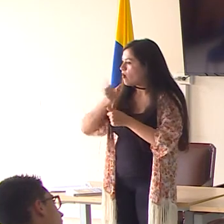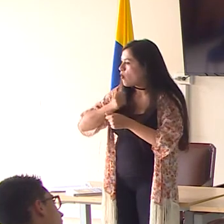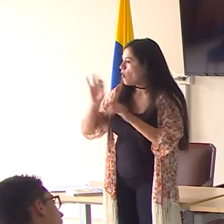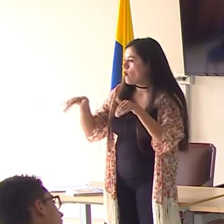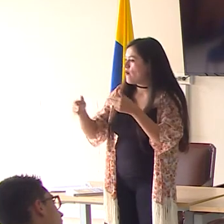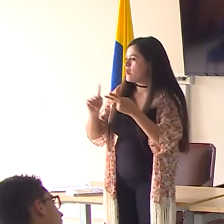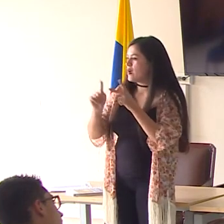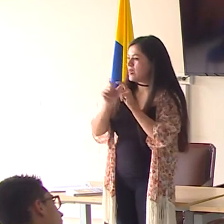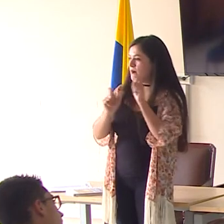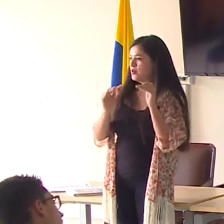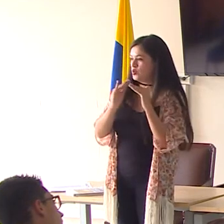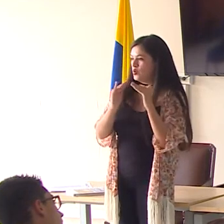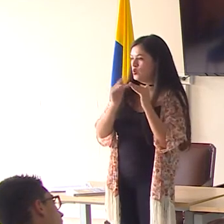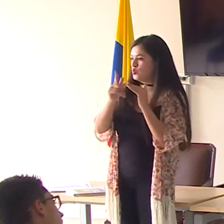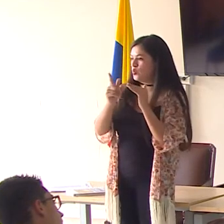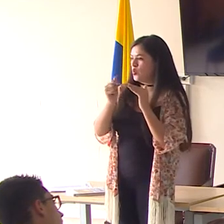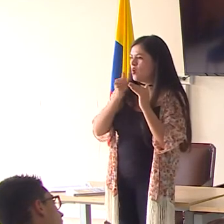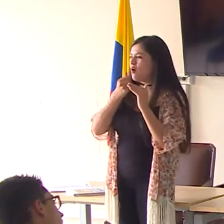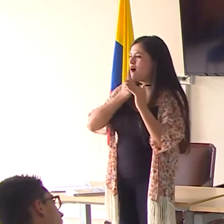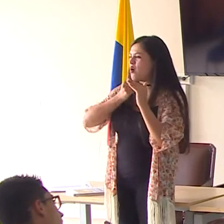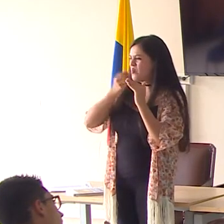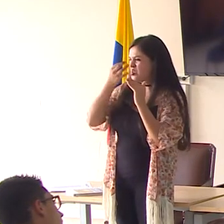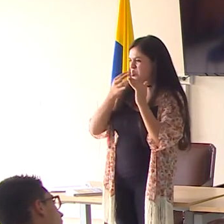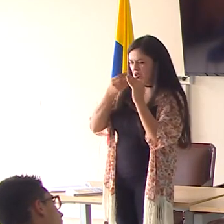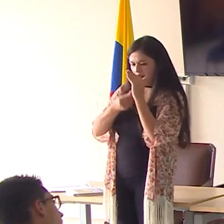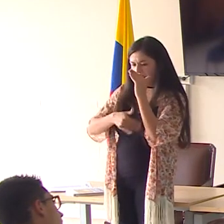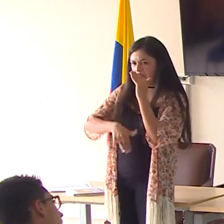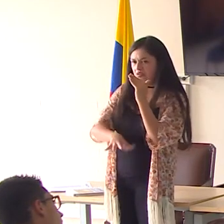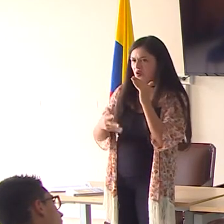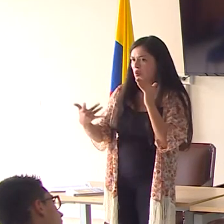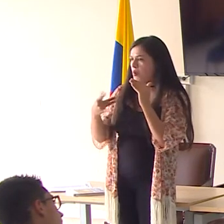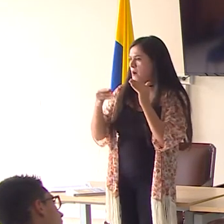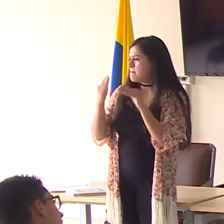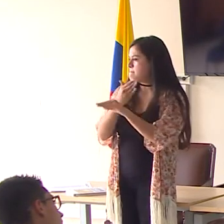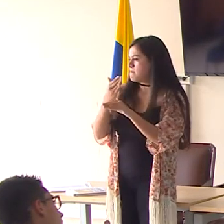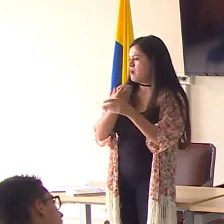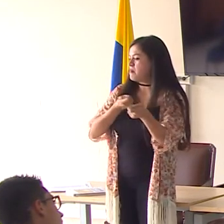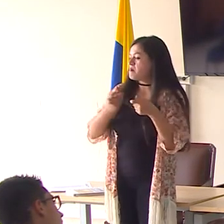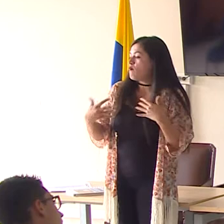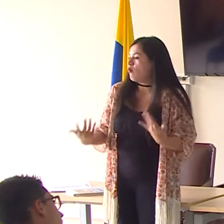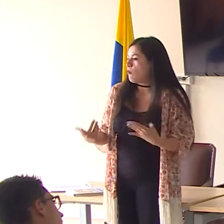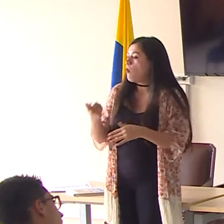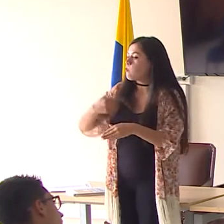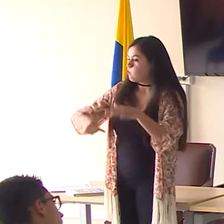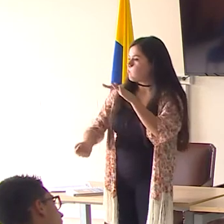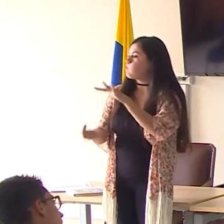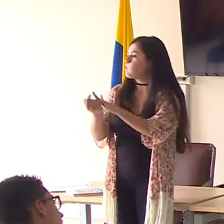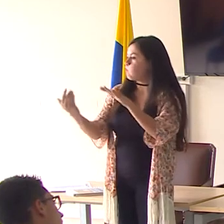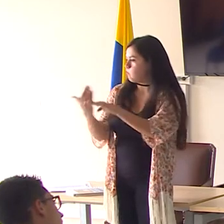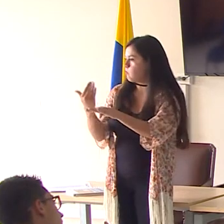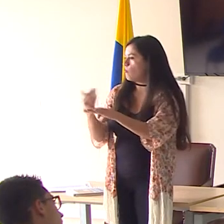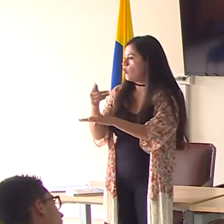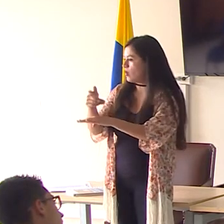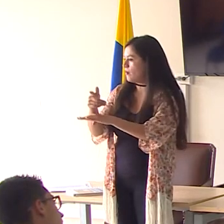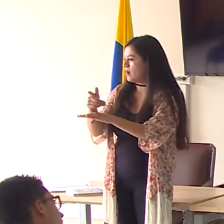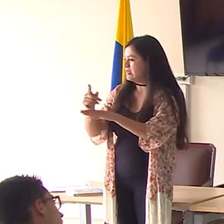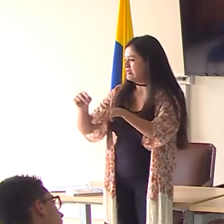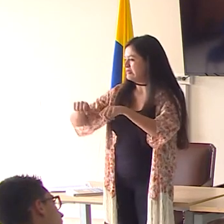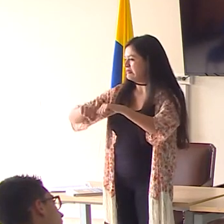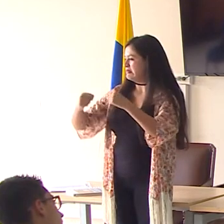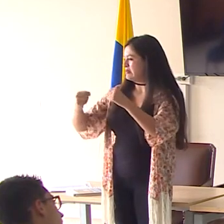de agua aguas residuales y de residuos tóxicos que propició que hubiera una fractura social